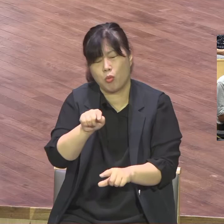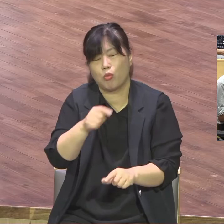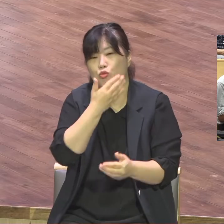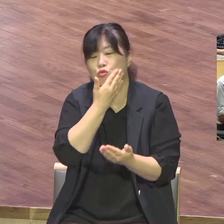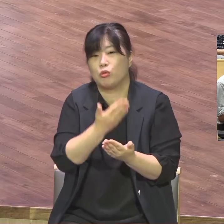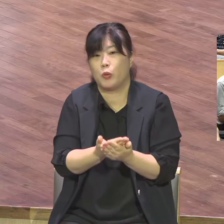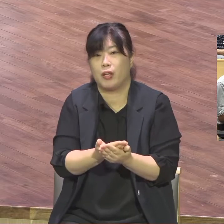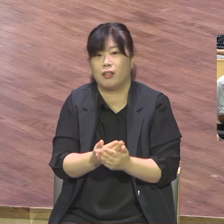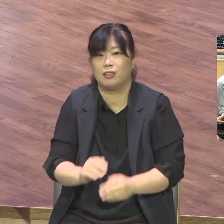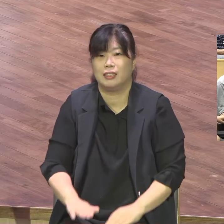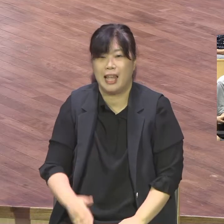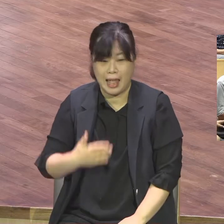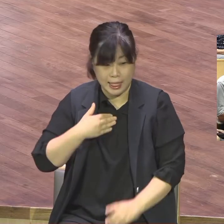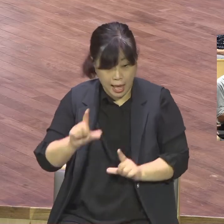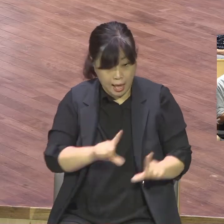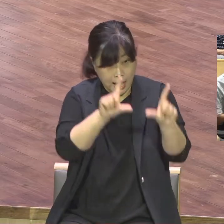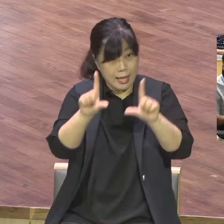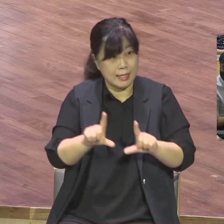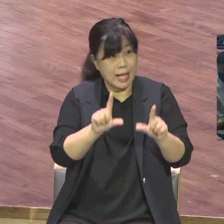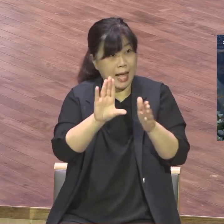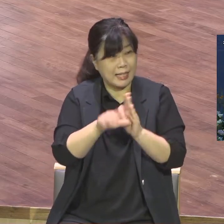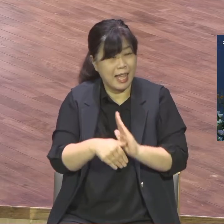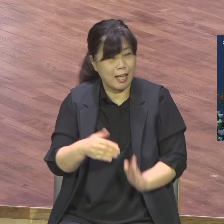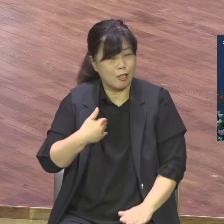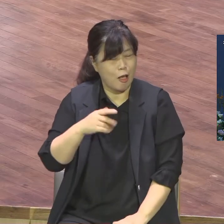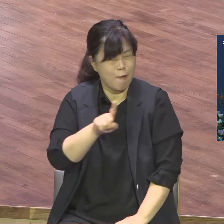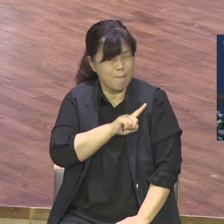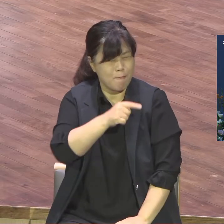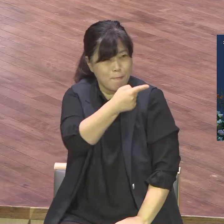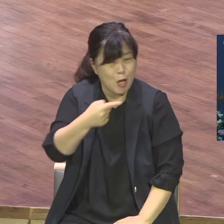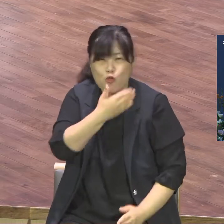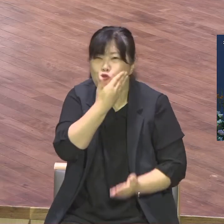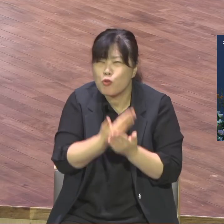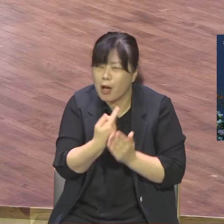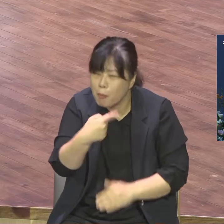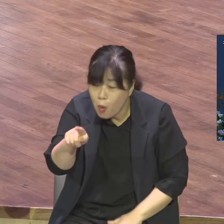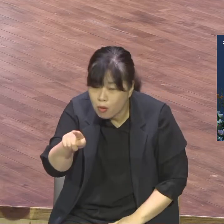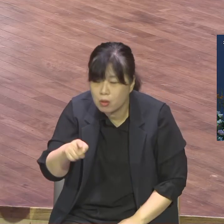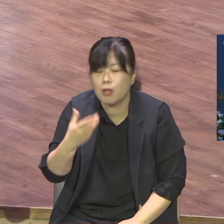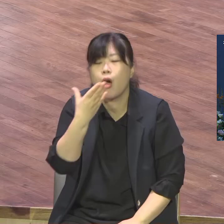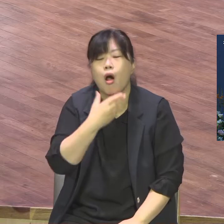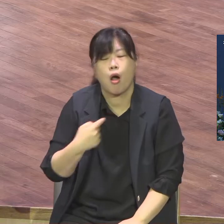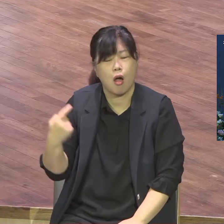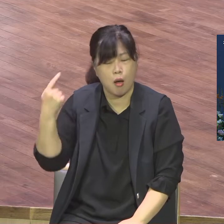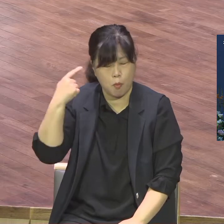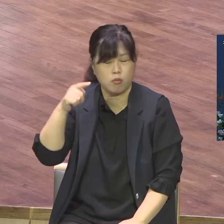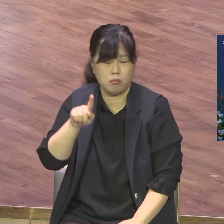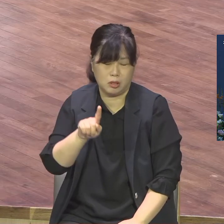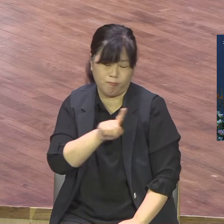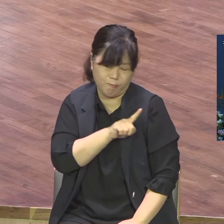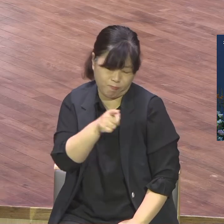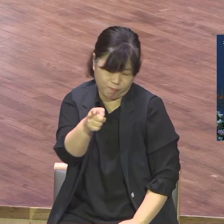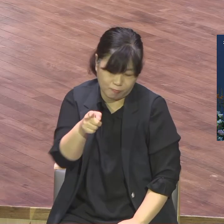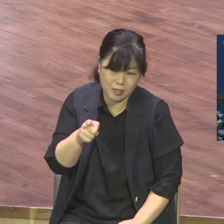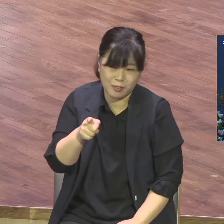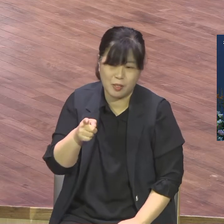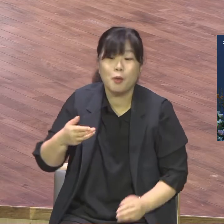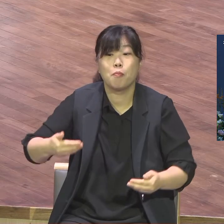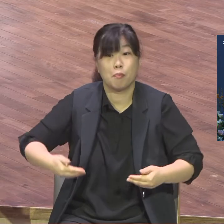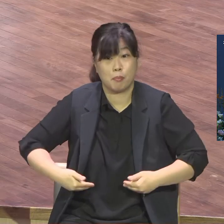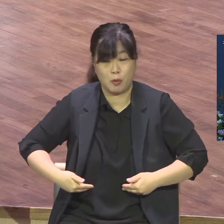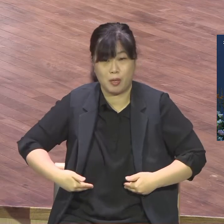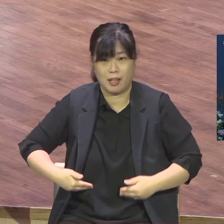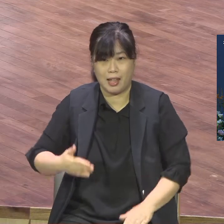복음이 우선되는, 내 삶에서 복음이 우선되는 그런 삶, 뭐든지 복음이